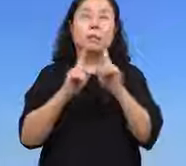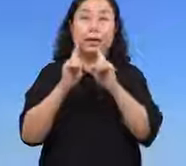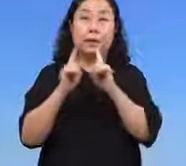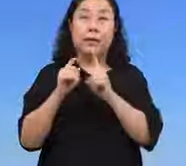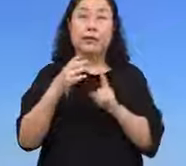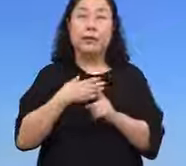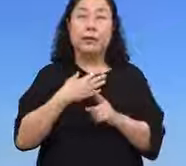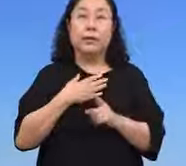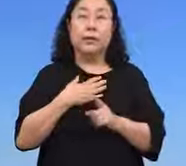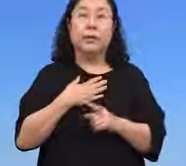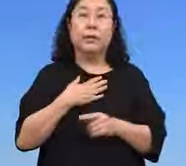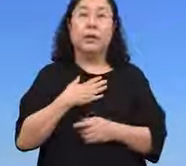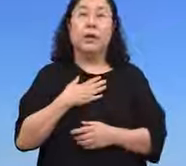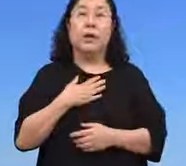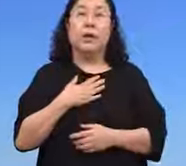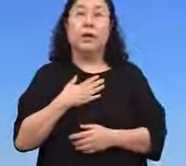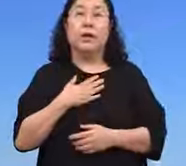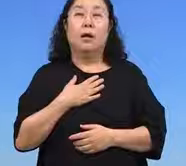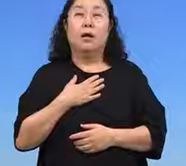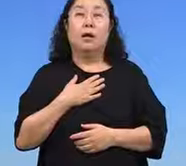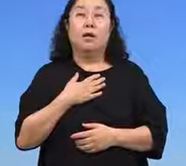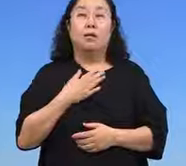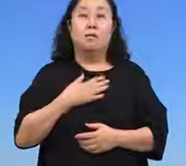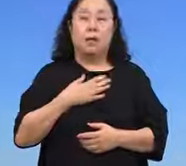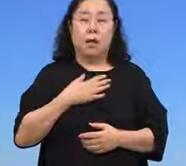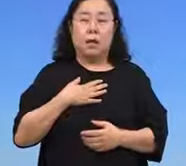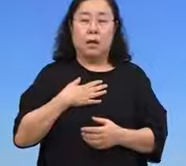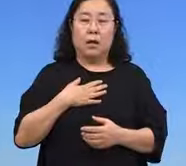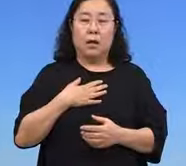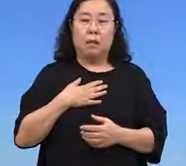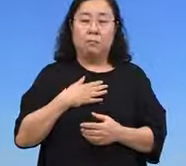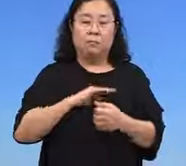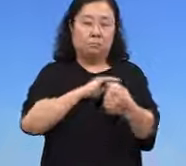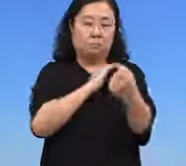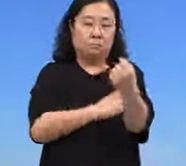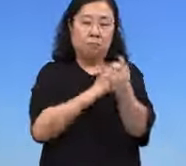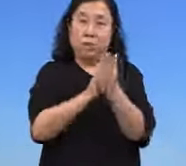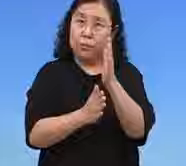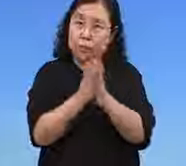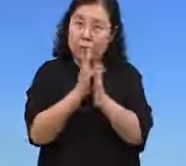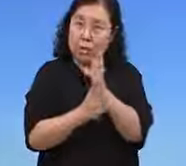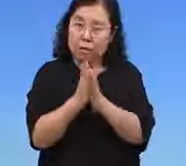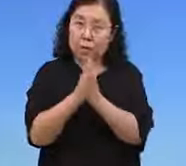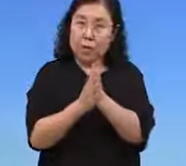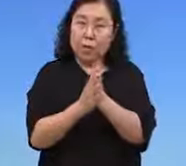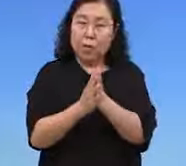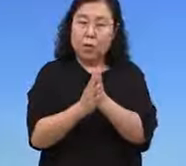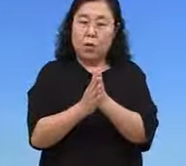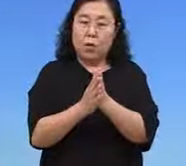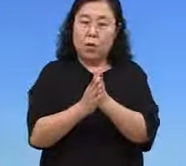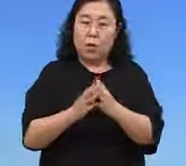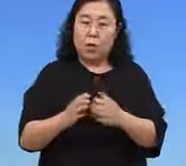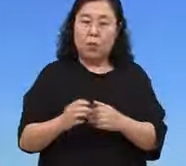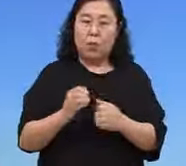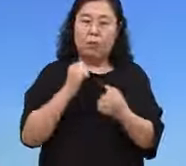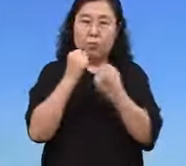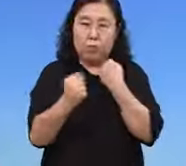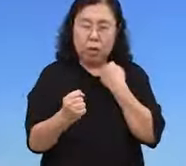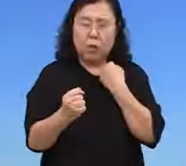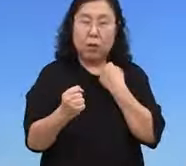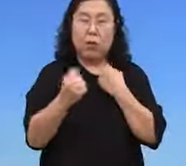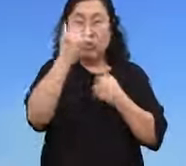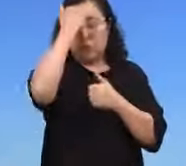여러분, 이 말씀에서 저는 무엇보다도 자격 없는 자인데도 불구하고 충성되다 인정해 주시는 그 하나님을